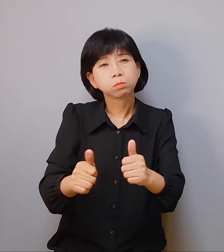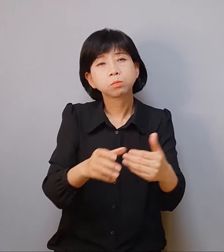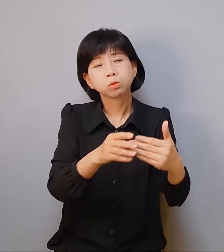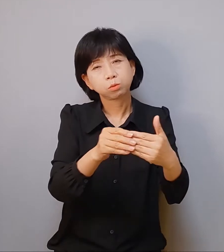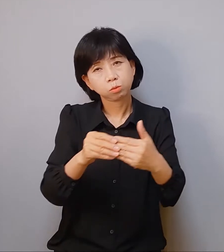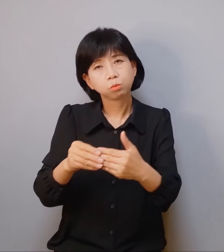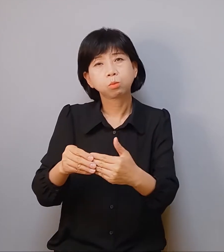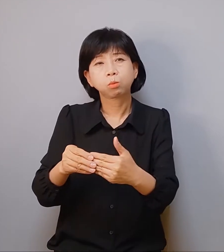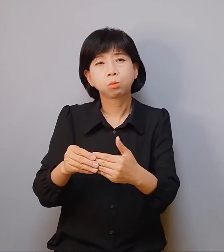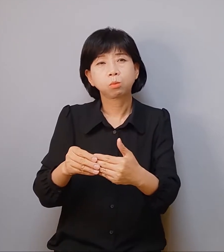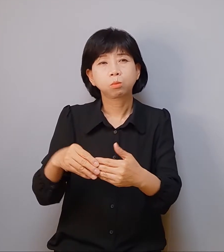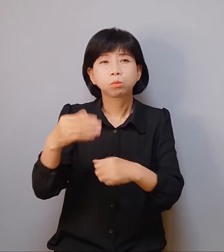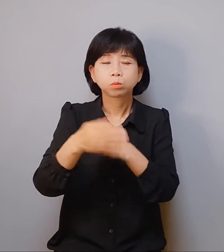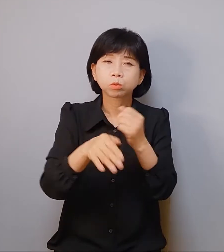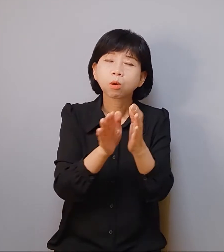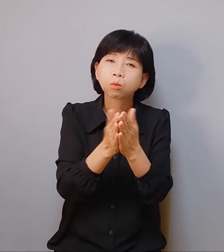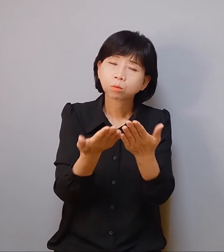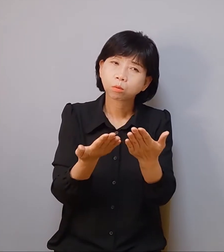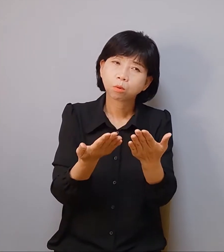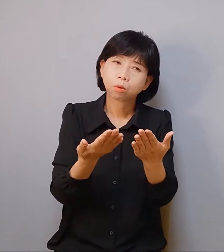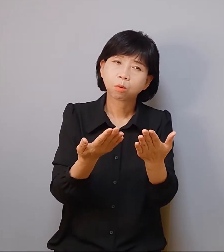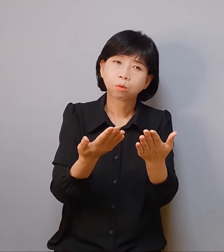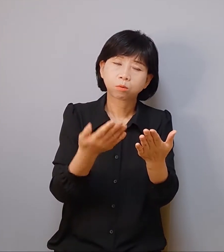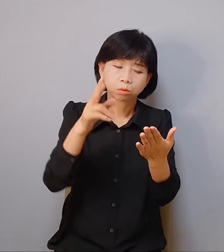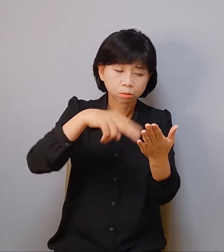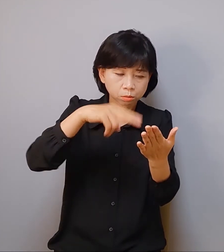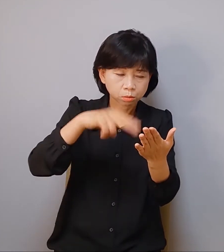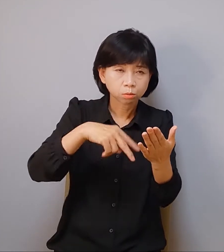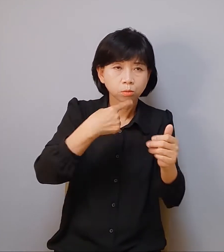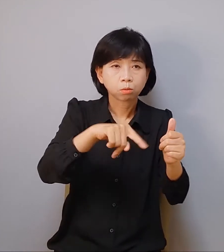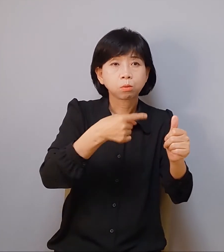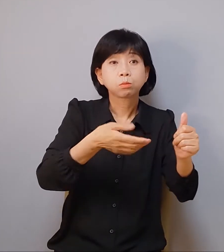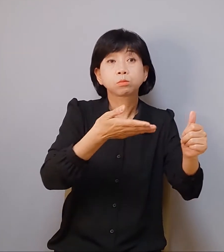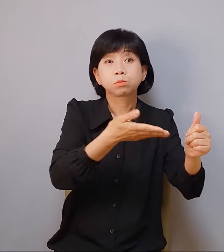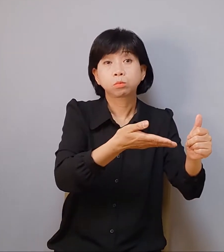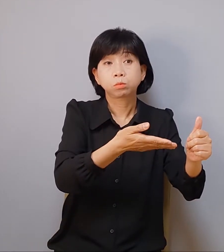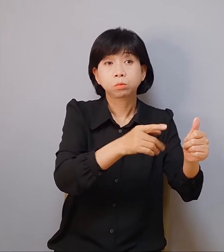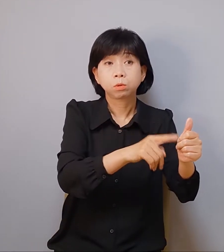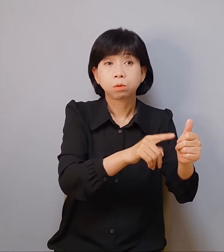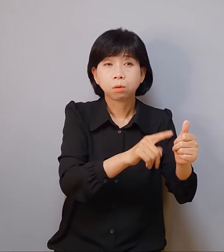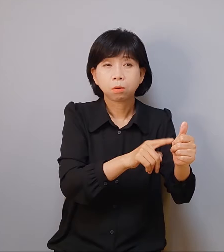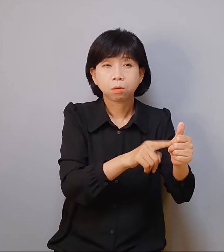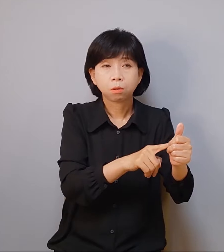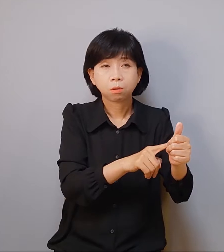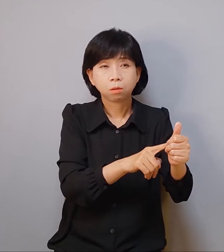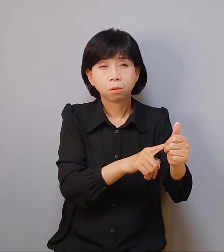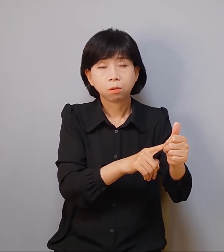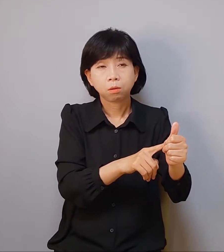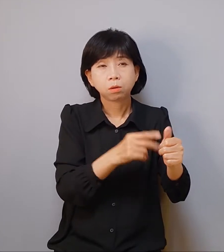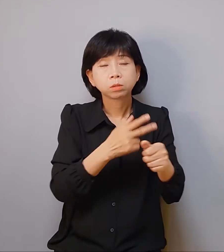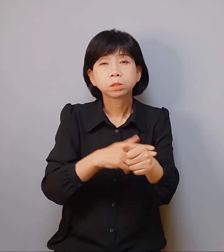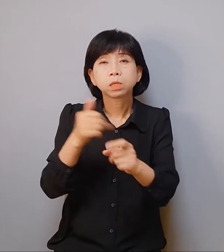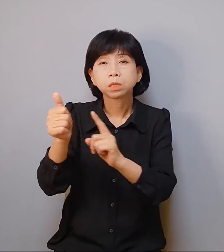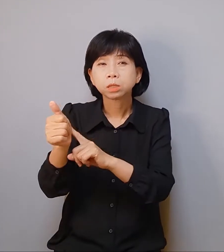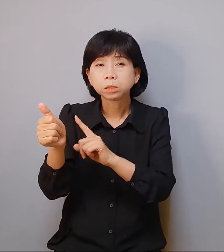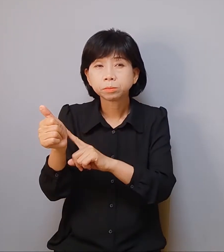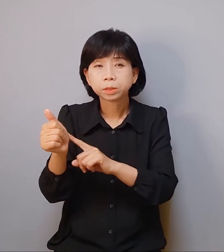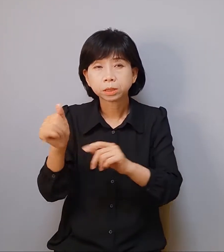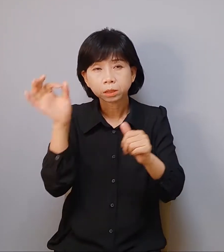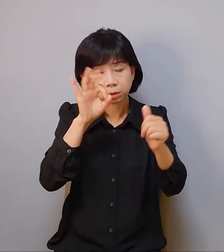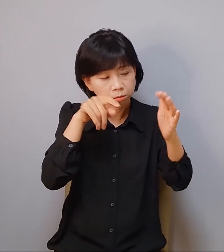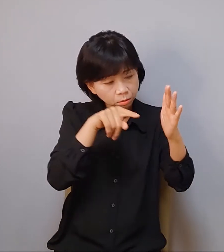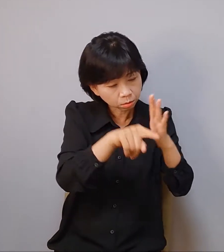인도하였습니다. 그러던 어느 날 구두방에서 일하던 소년을 찾아간 킴벌. 조용하고